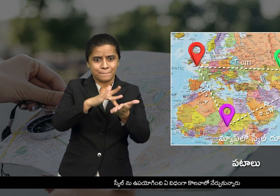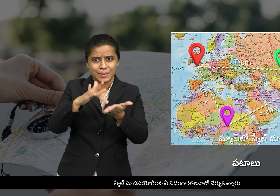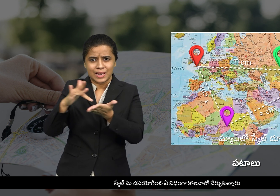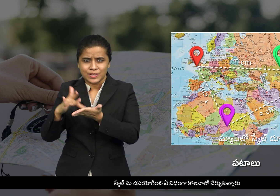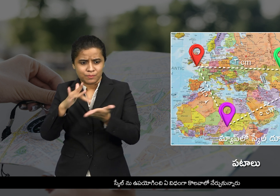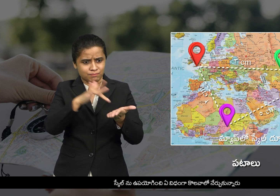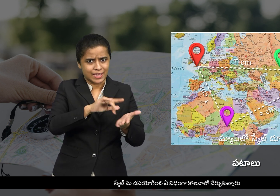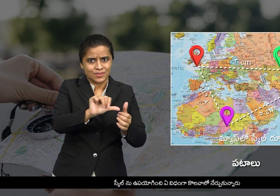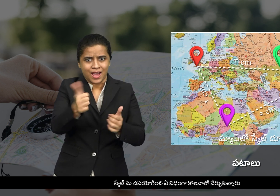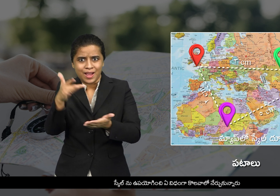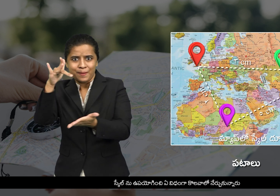కొలవాలో నేర్చుకున్నారు.